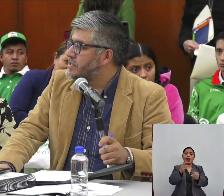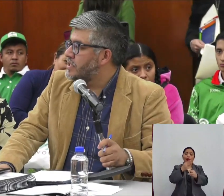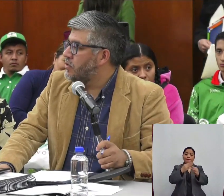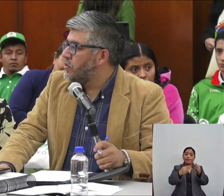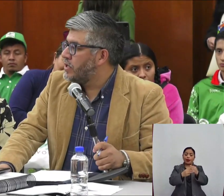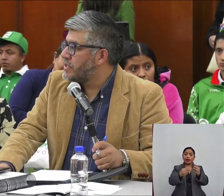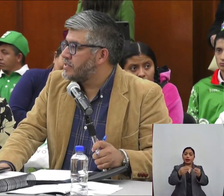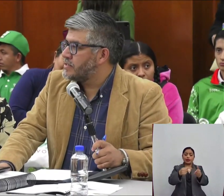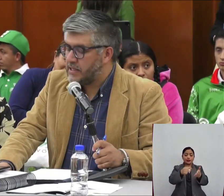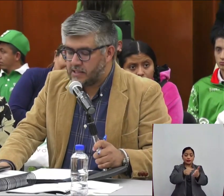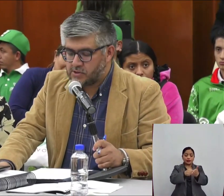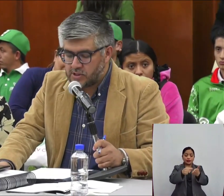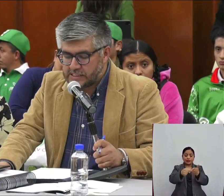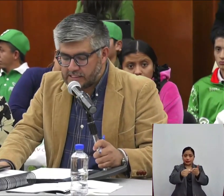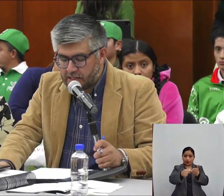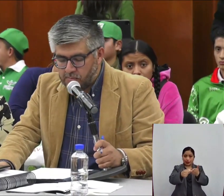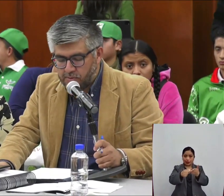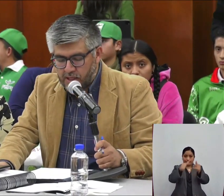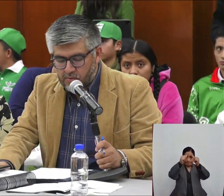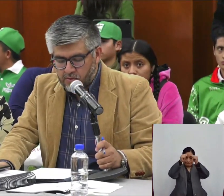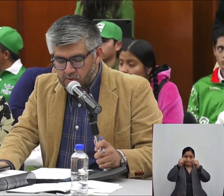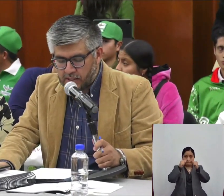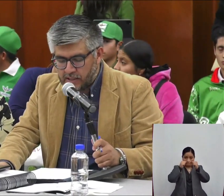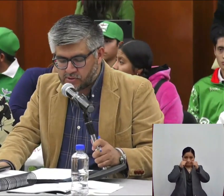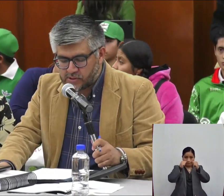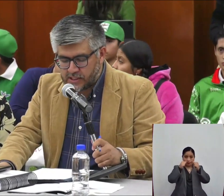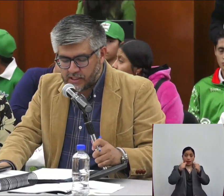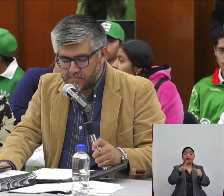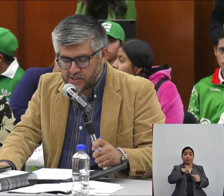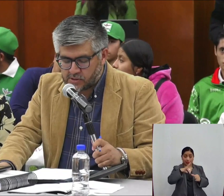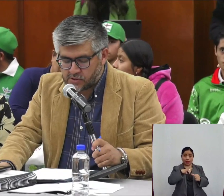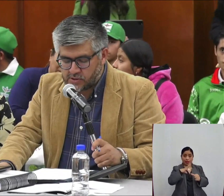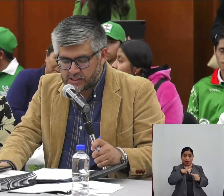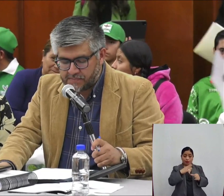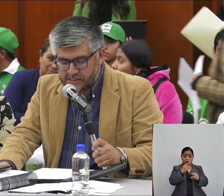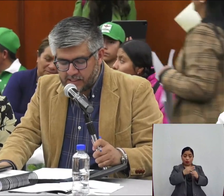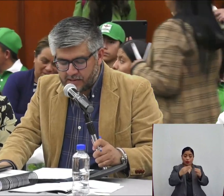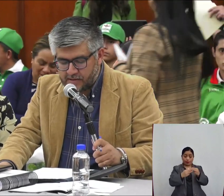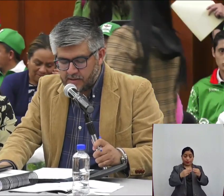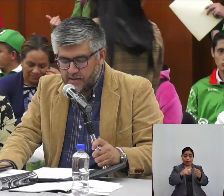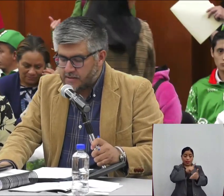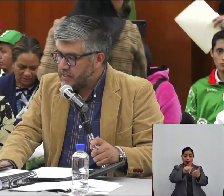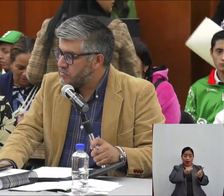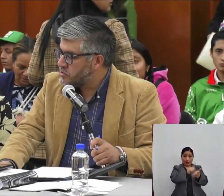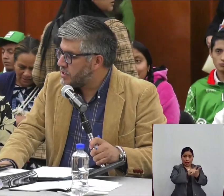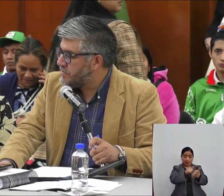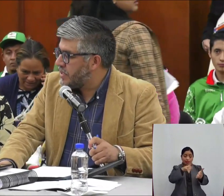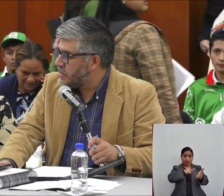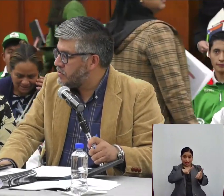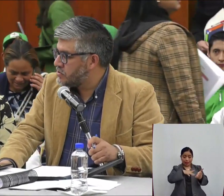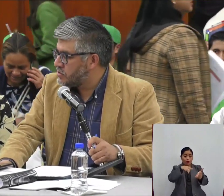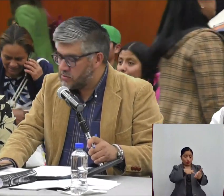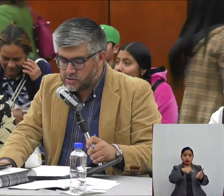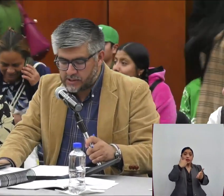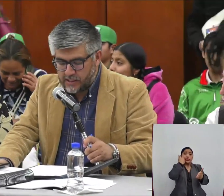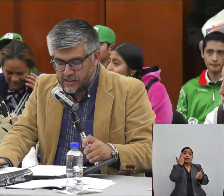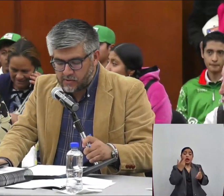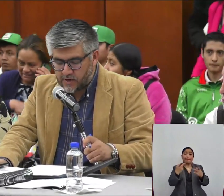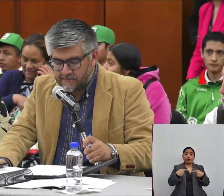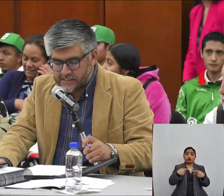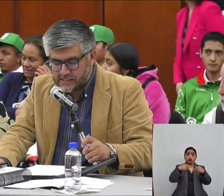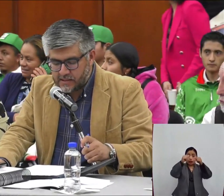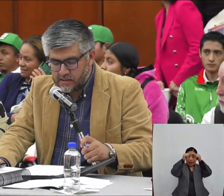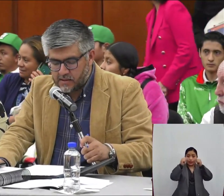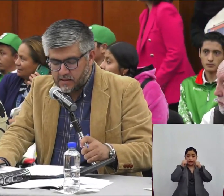ha sido solicitado por alguno de las personas con discapacidad. Tenemos también los tomos en